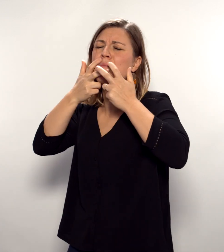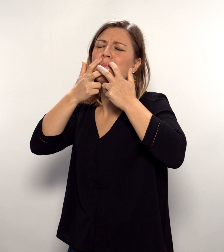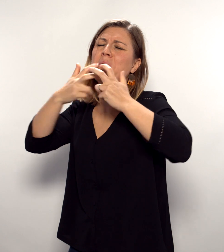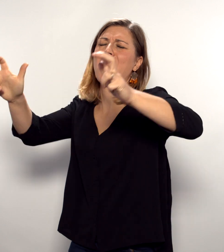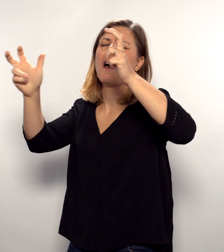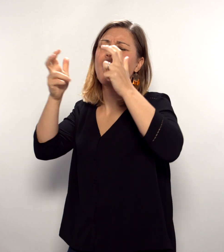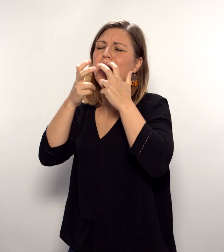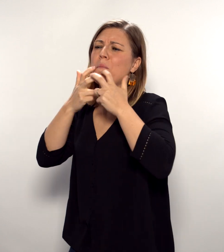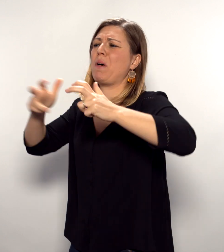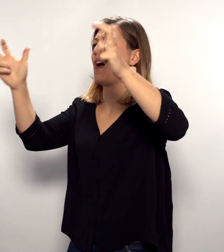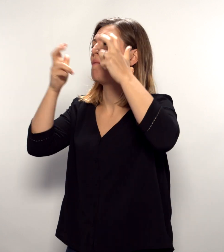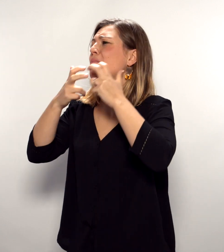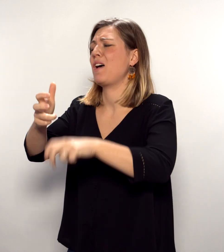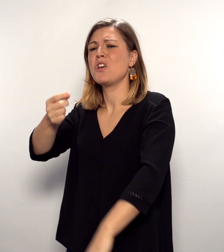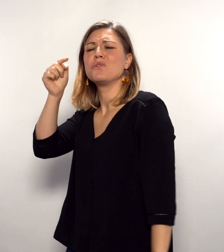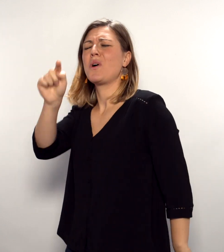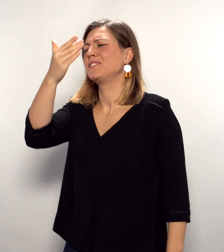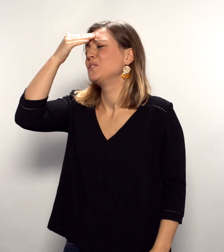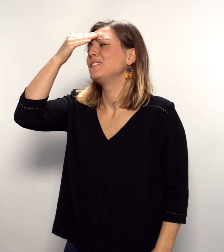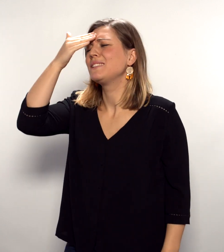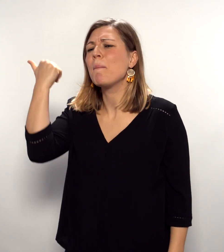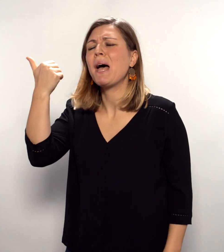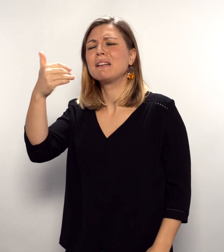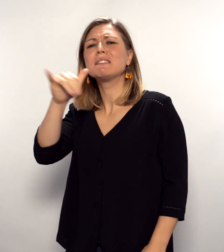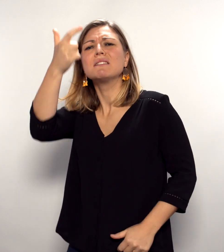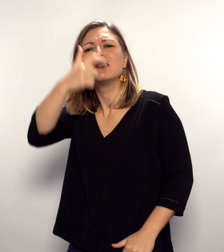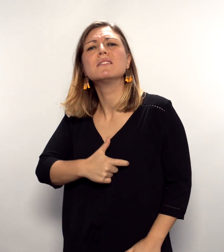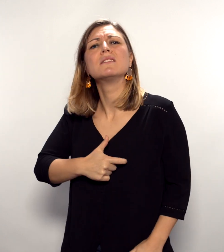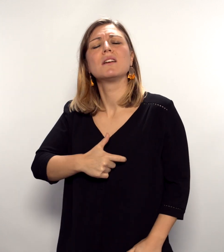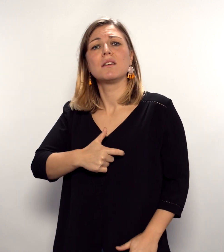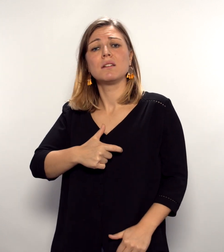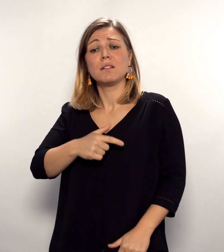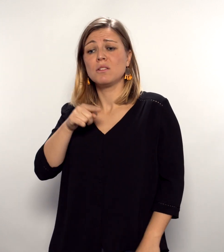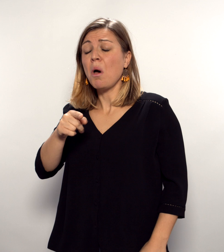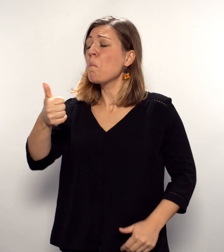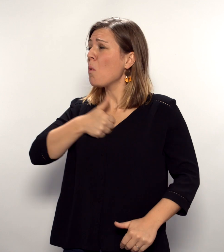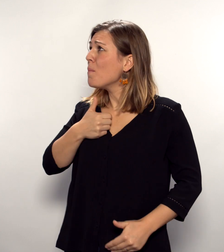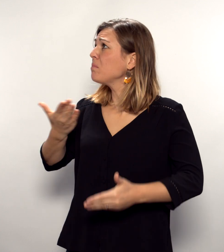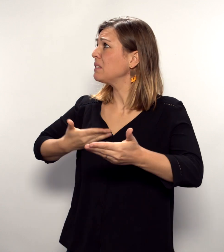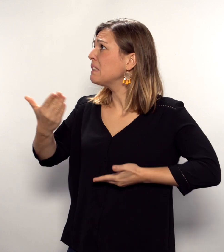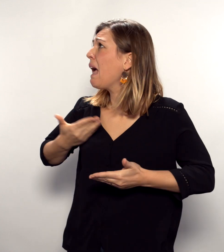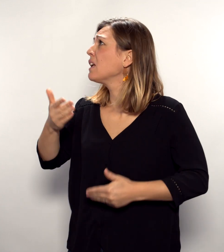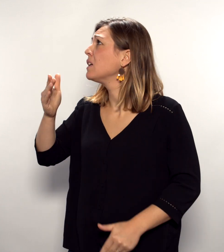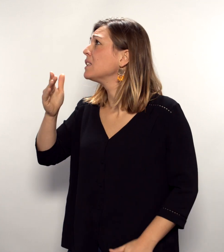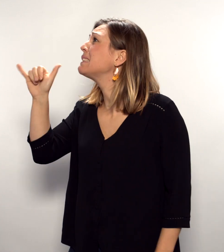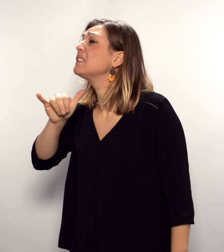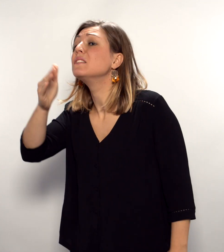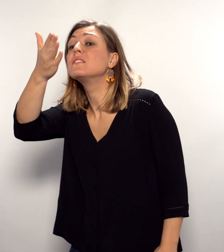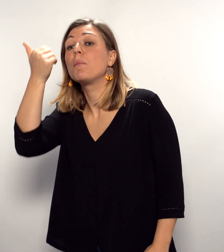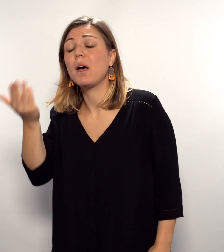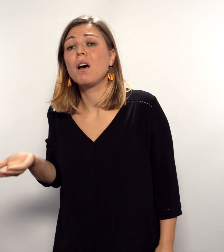voiture, j'ai crié à haute voix, « Toi, tu sais pas qui je suis. Et tu sais encore moins qui je